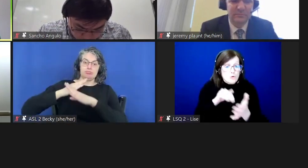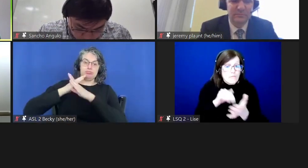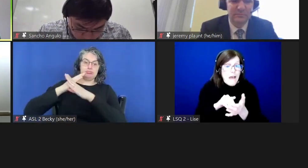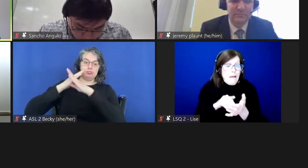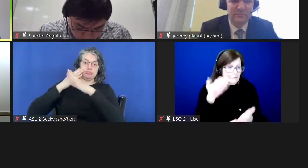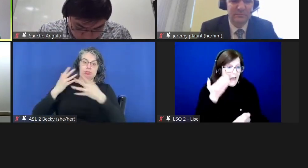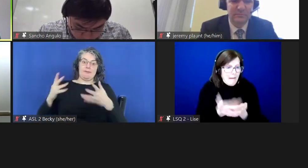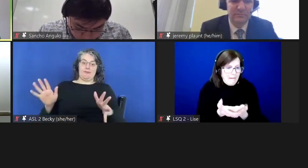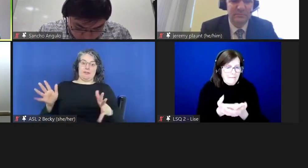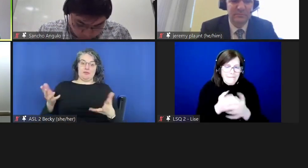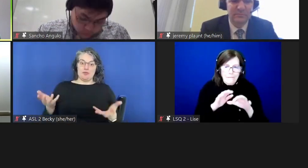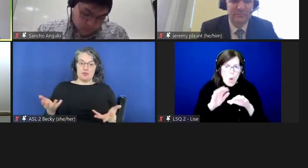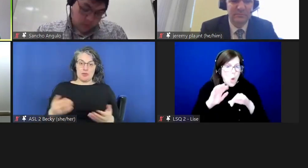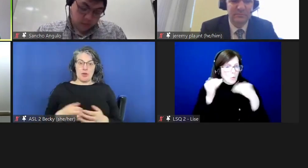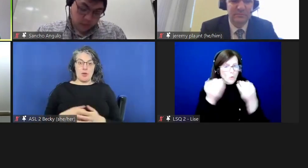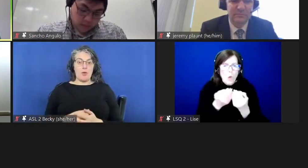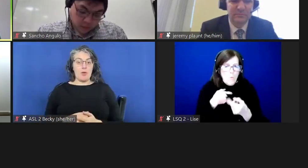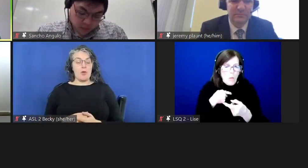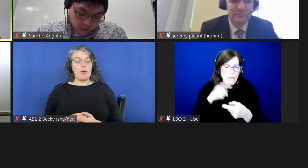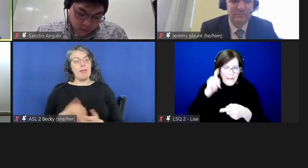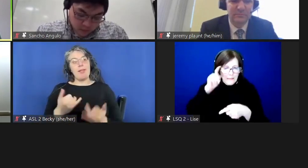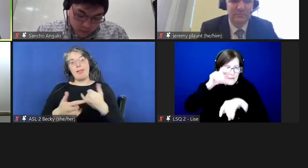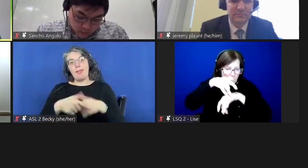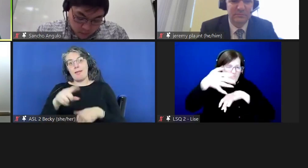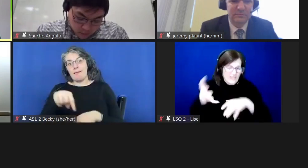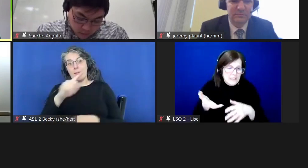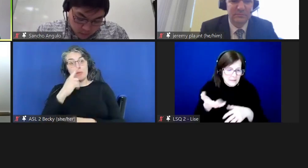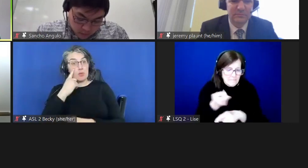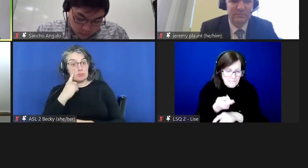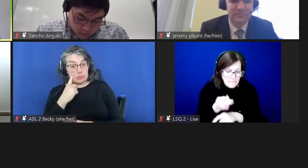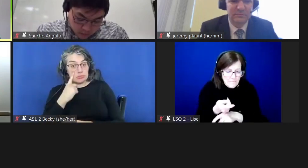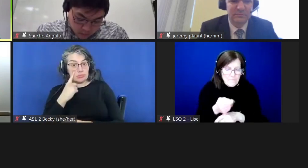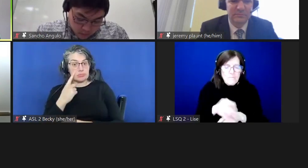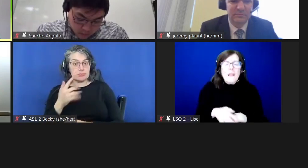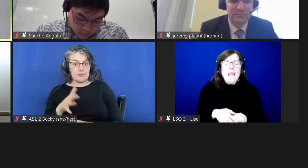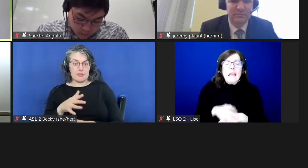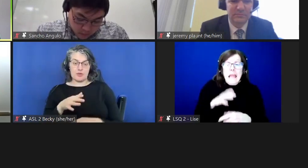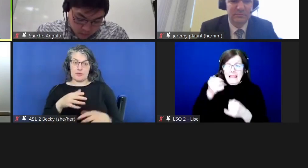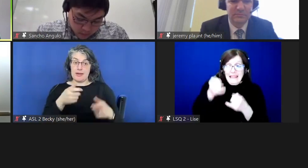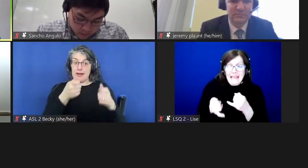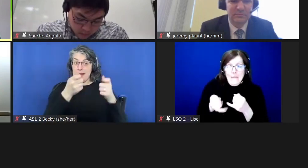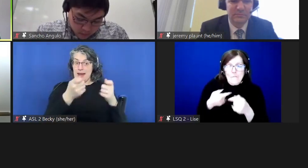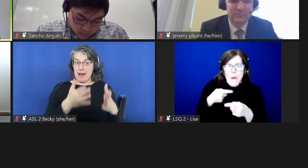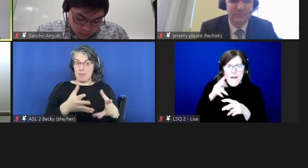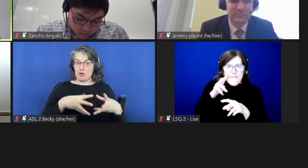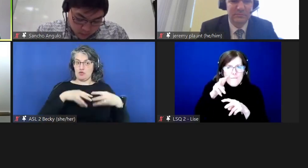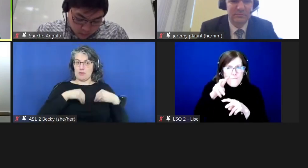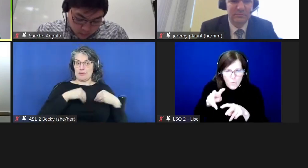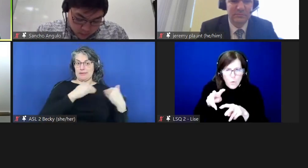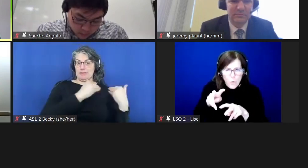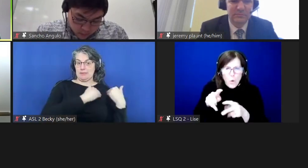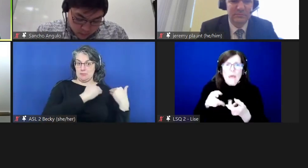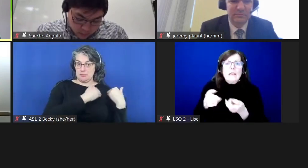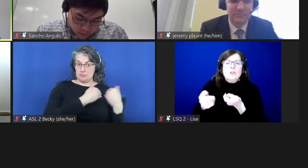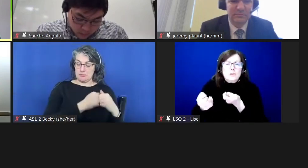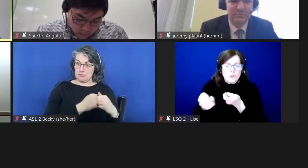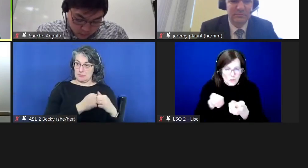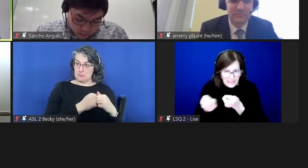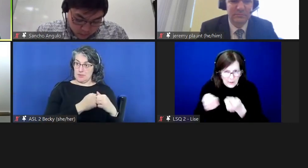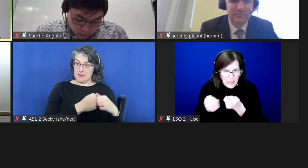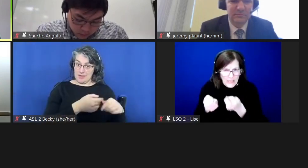tous, parce que la dernière fois que vous avez vu un gestionnaire